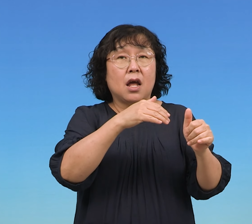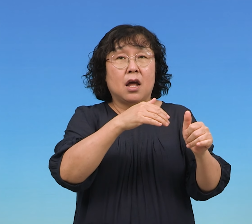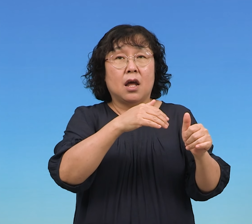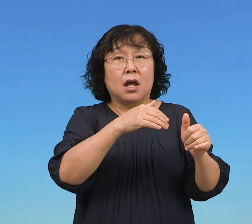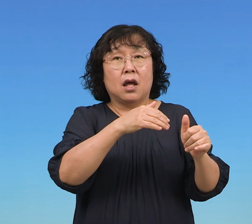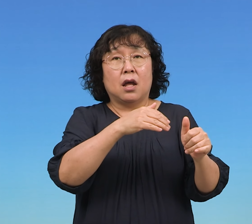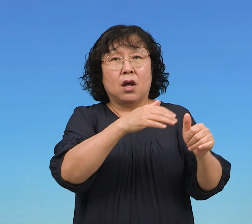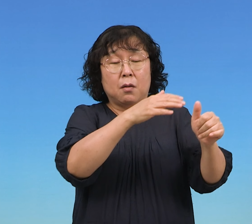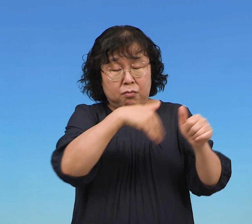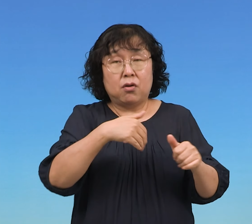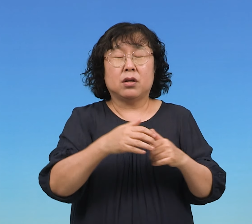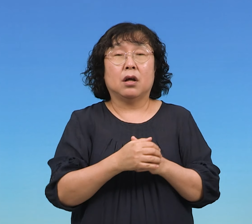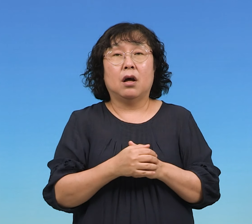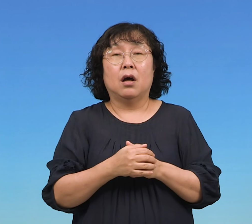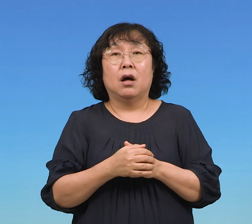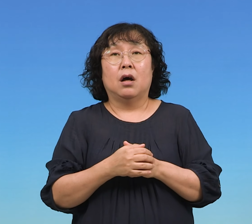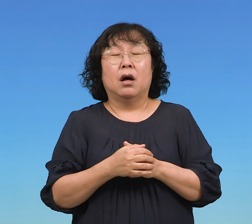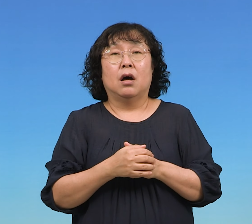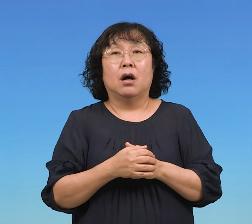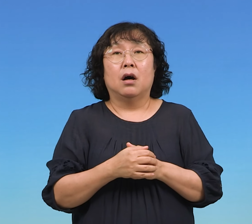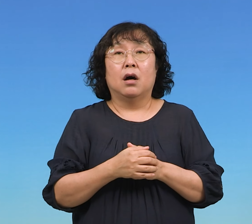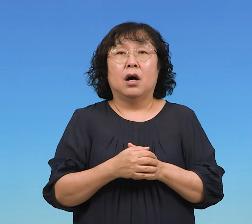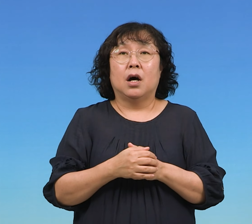그의 나병을 고치라 하느냐? 너희는 깊이